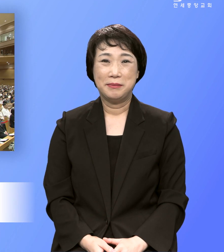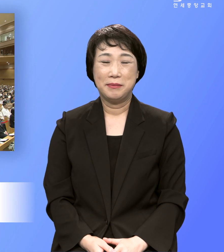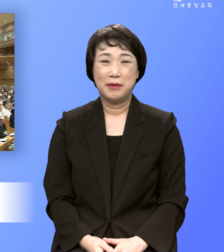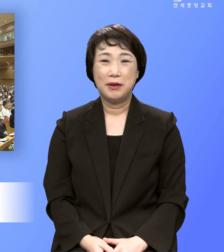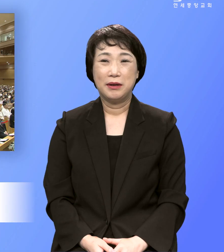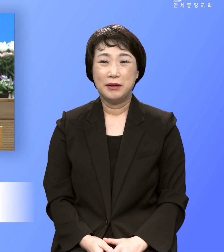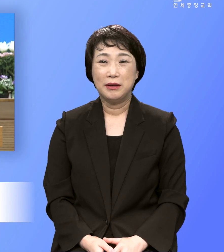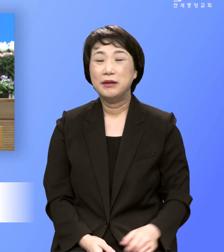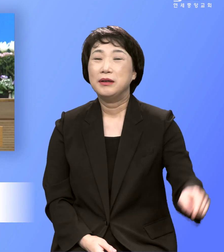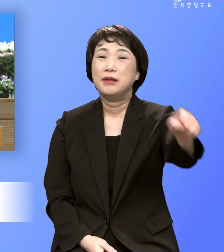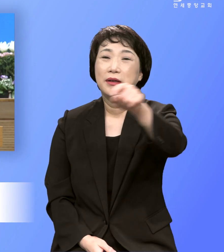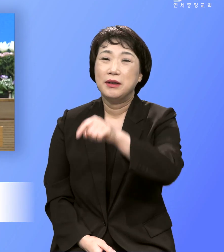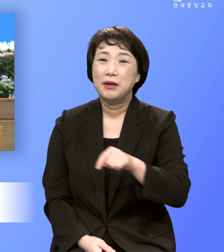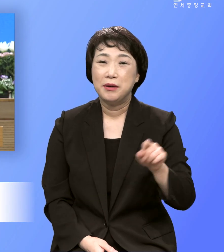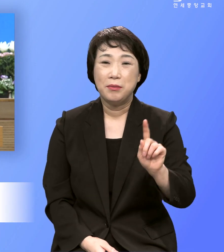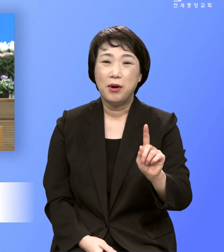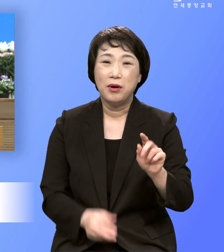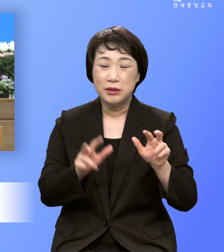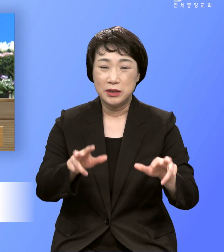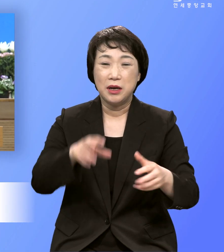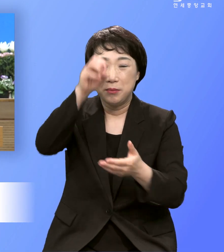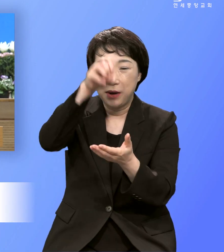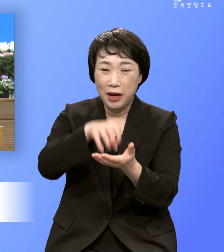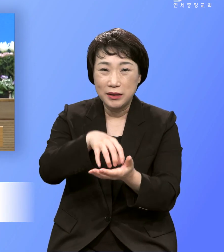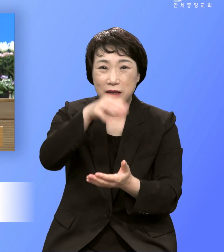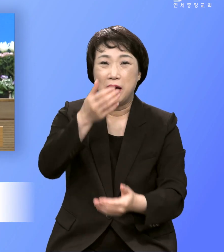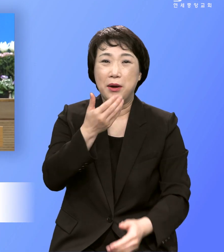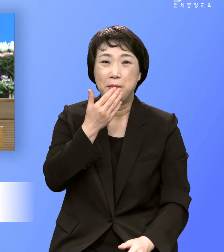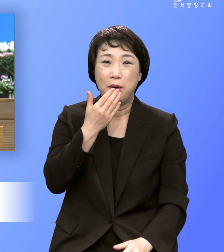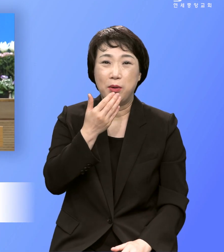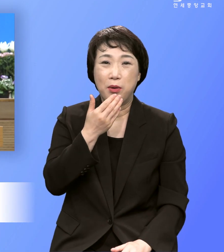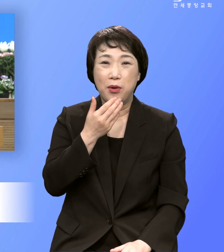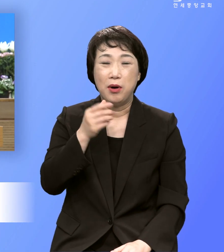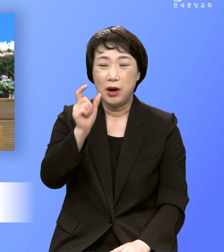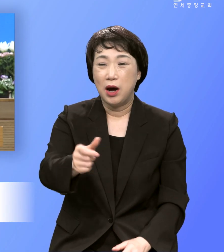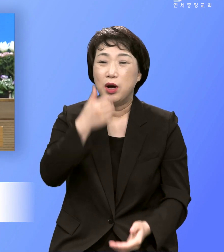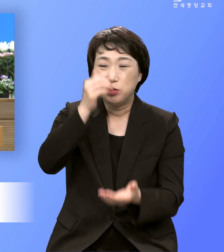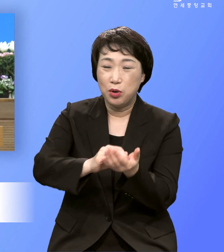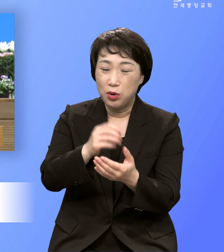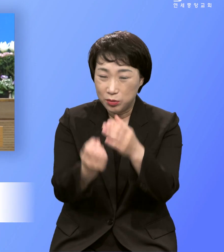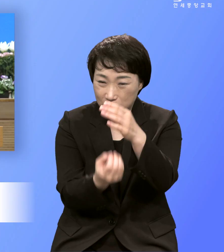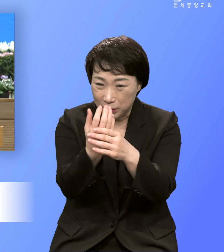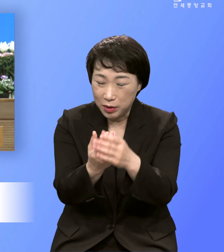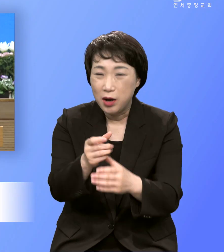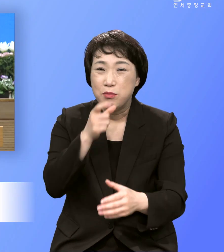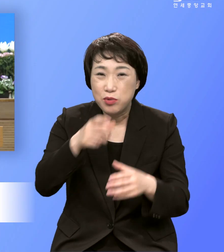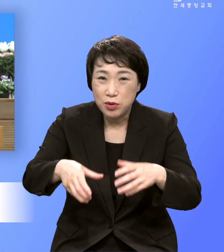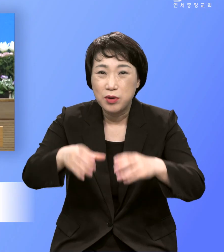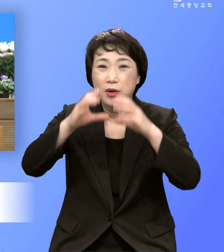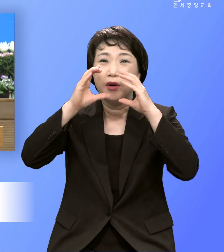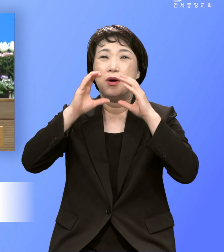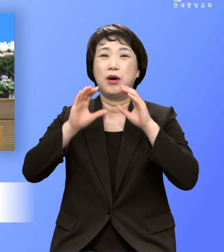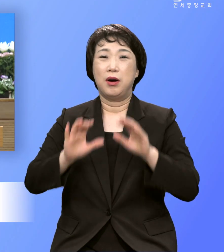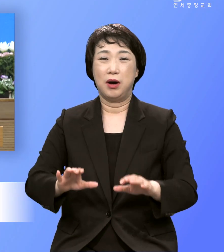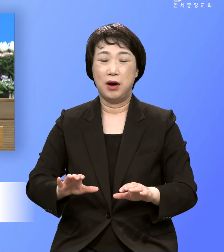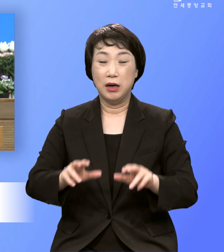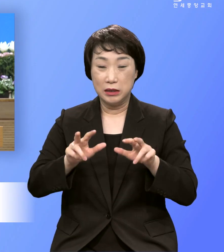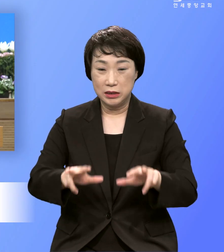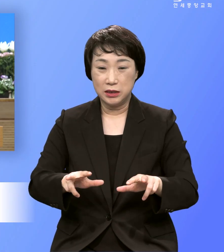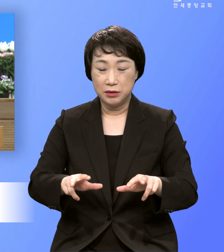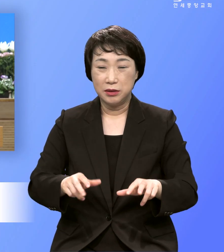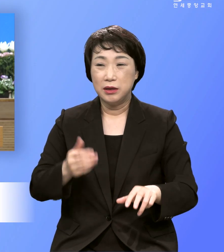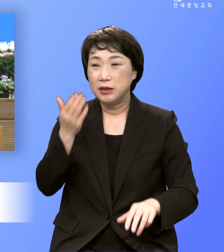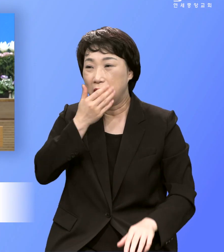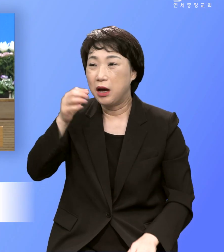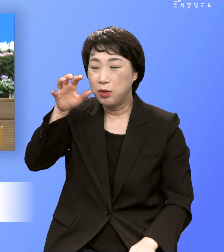그런데 그들에게는 지금 만나를 먹고 반석에다 나온 물을 마시며 지금